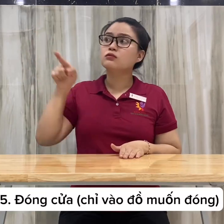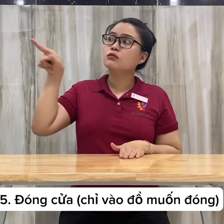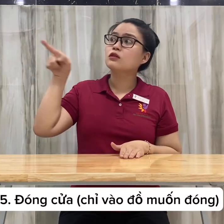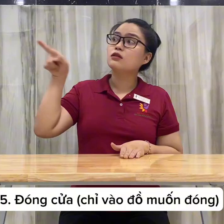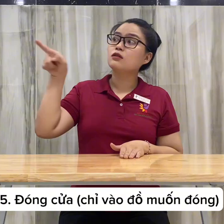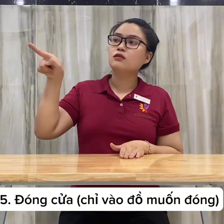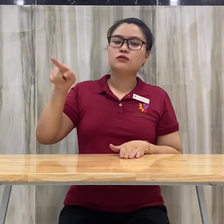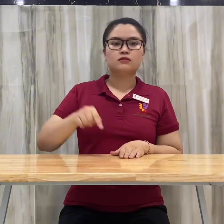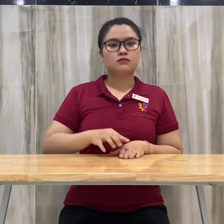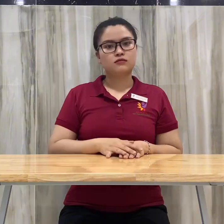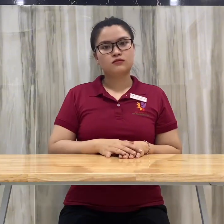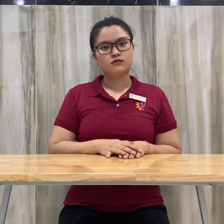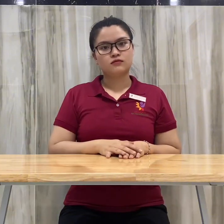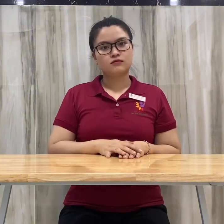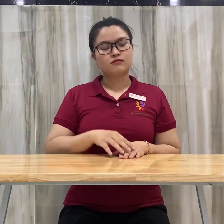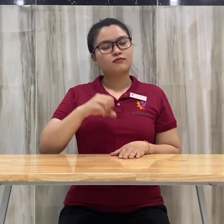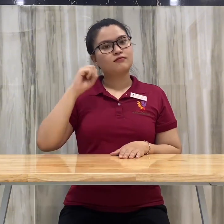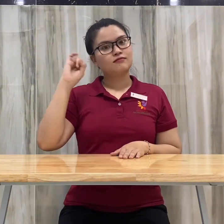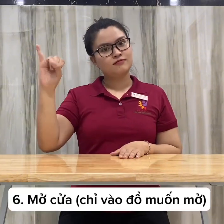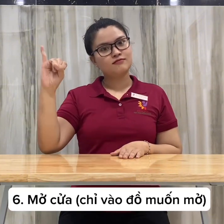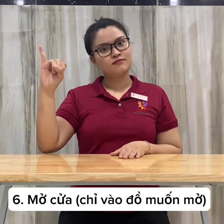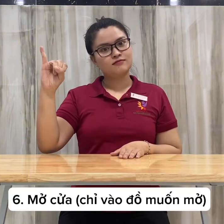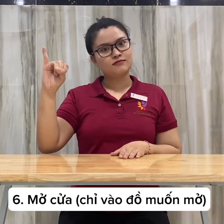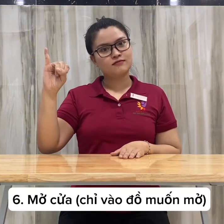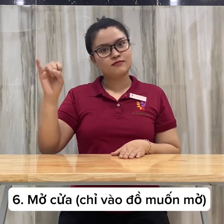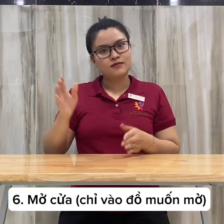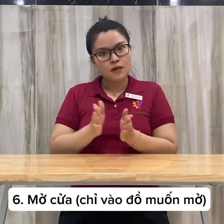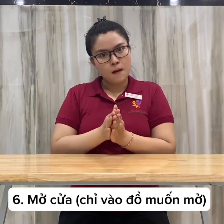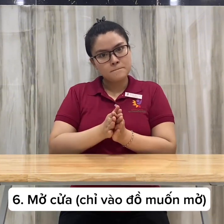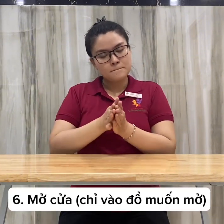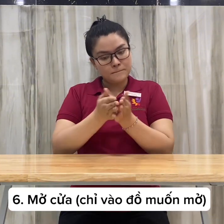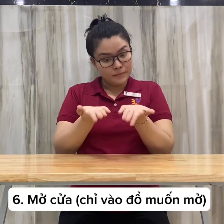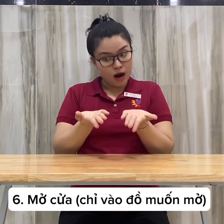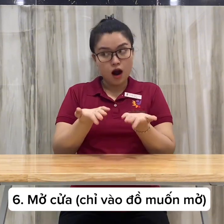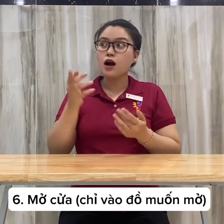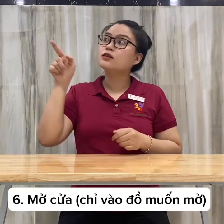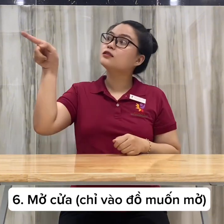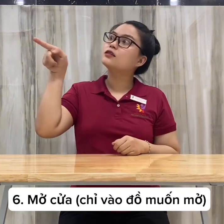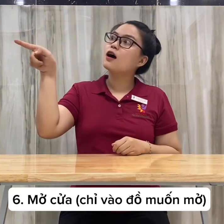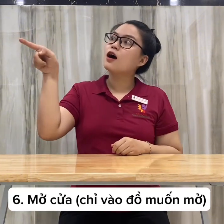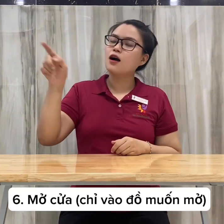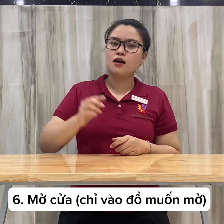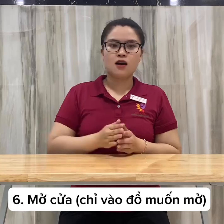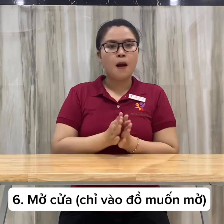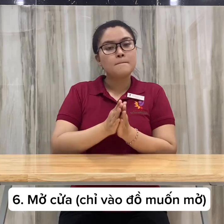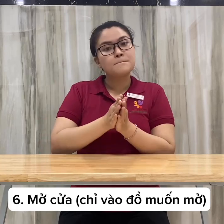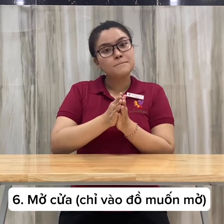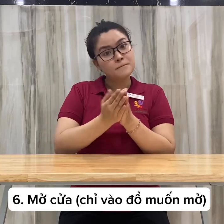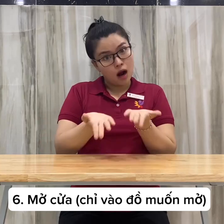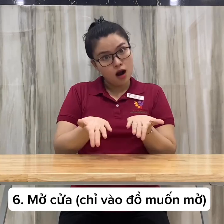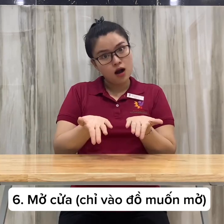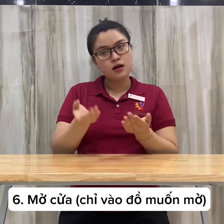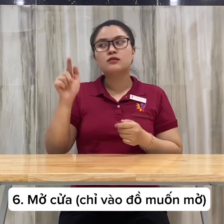Đóng cửa lại. Câu số 6. Mở cửa ra. Mở cửa